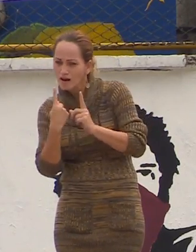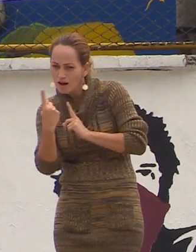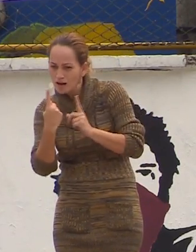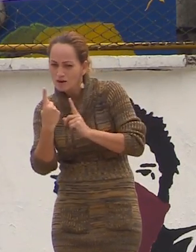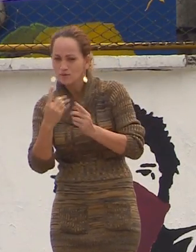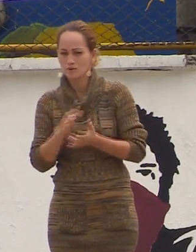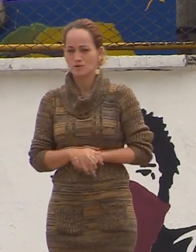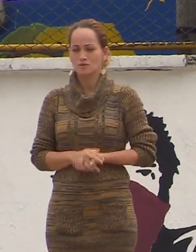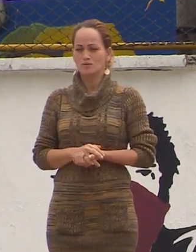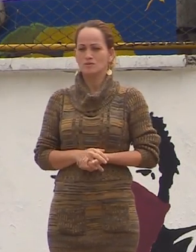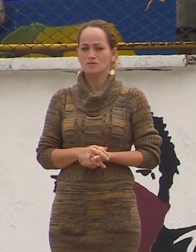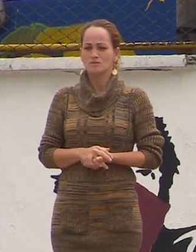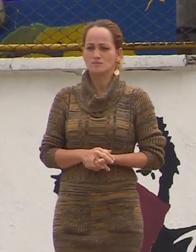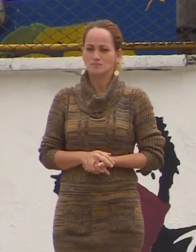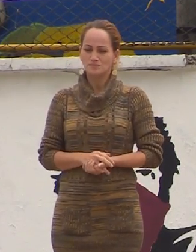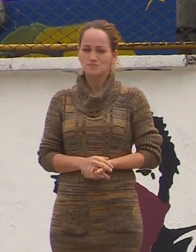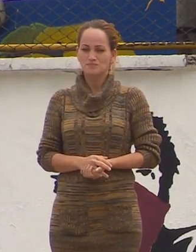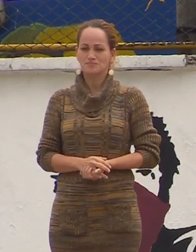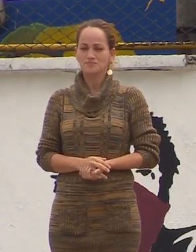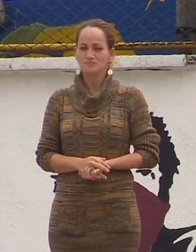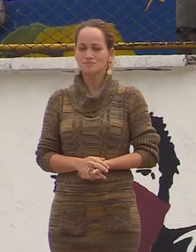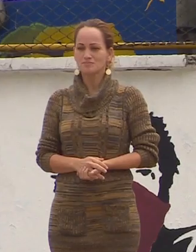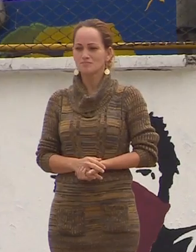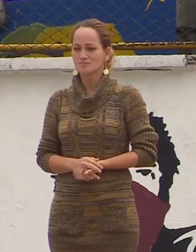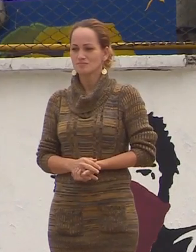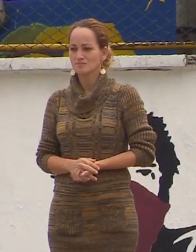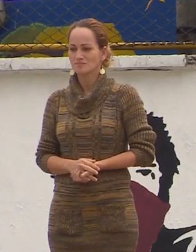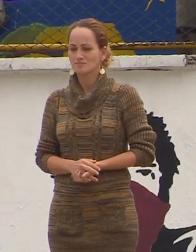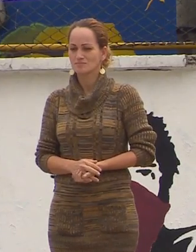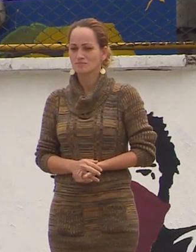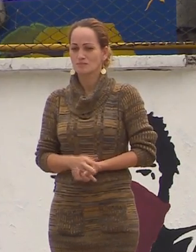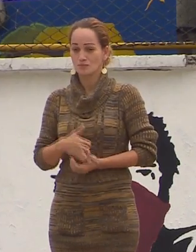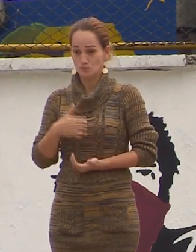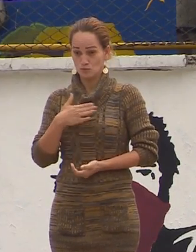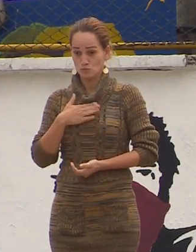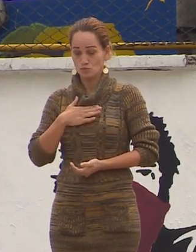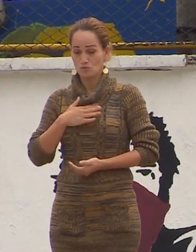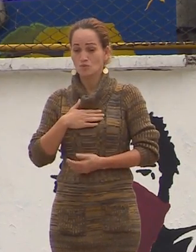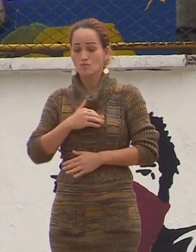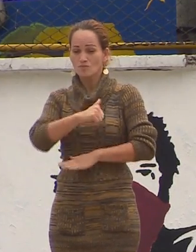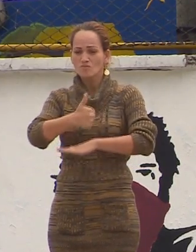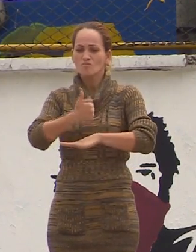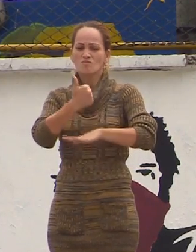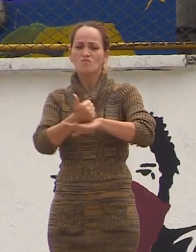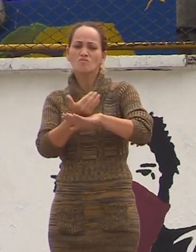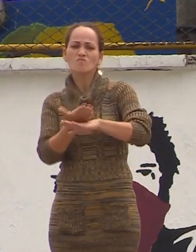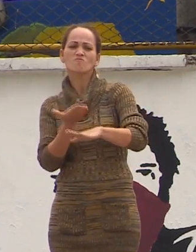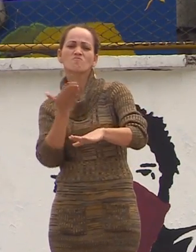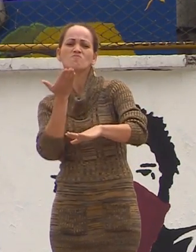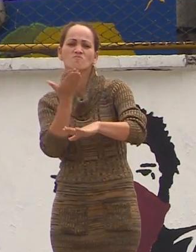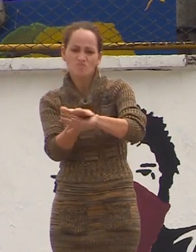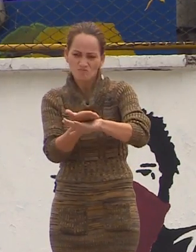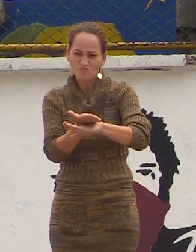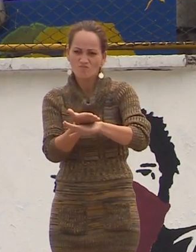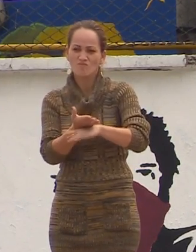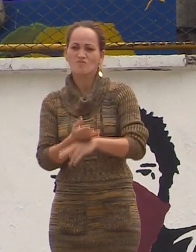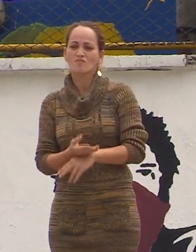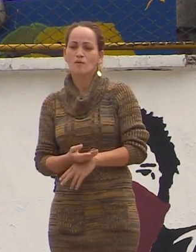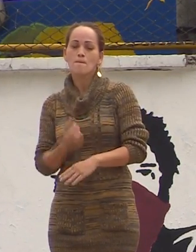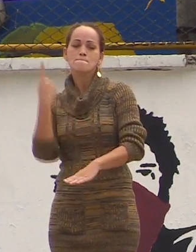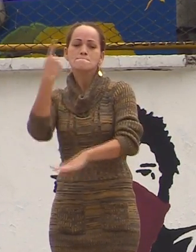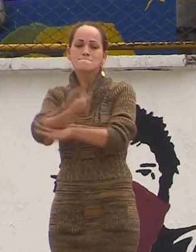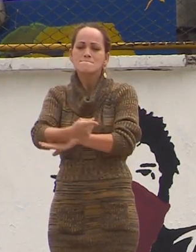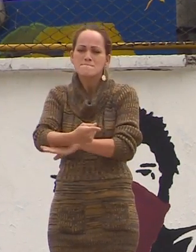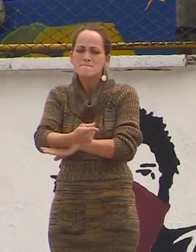la búsqueda de alternativas. Ordeno a Bienestar Universitario